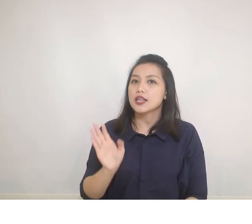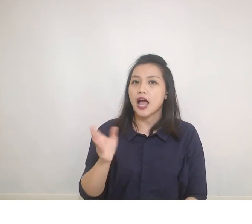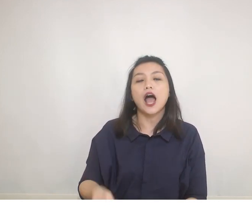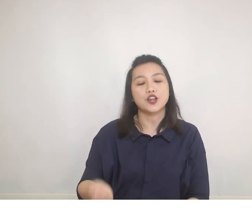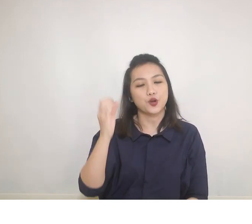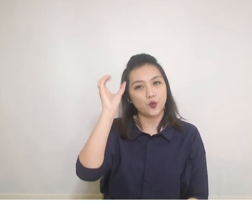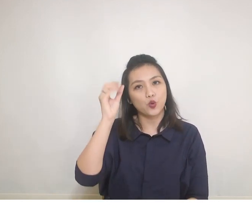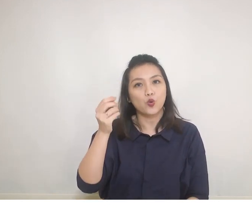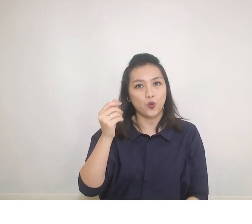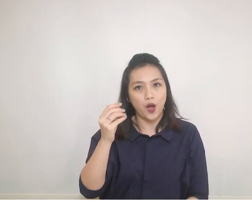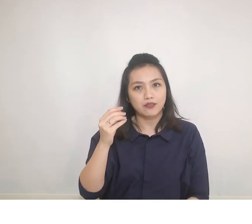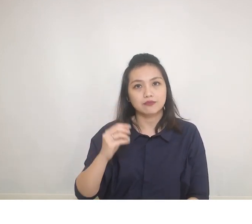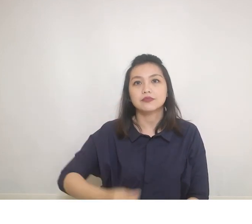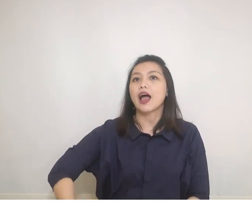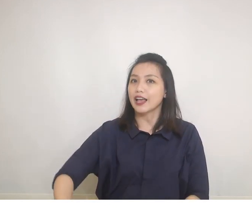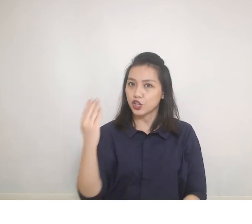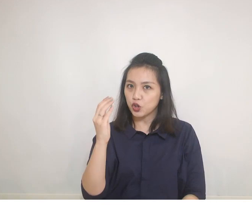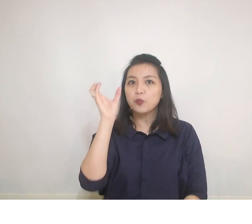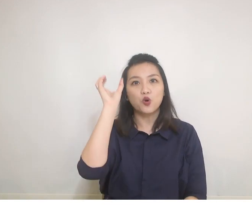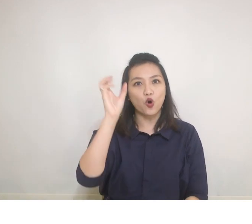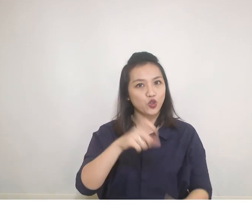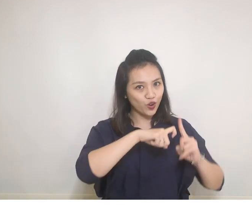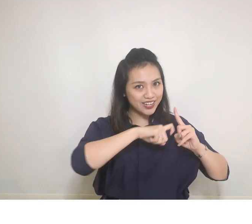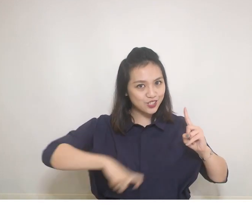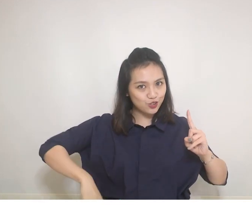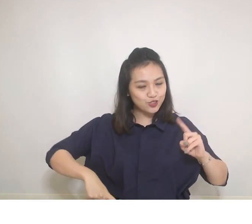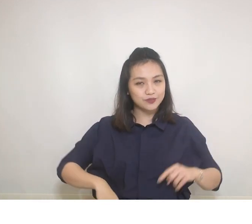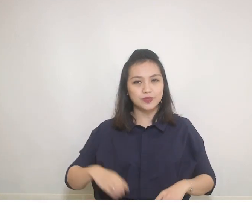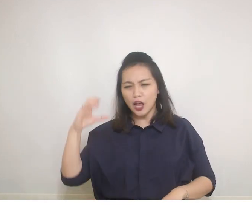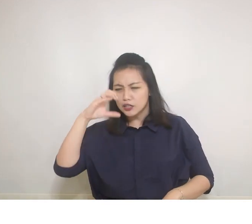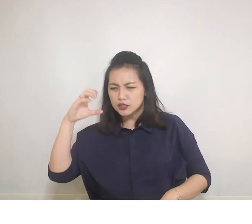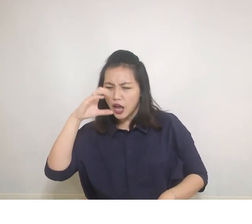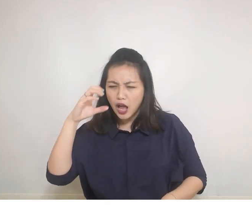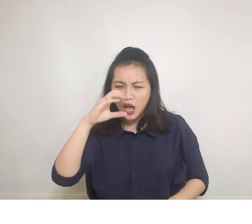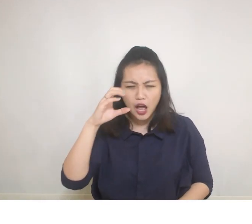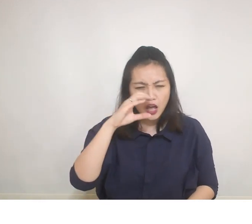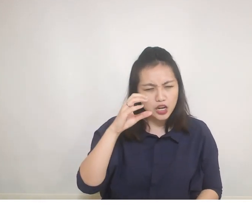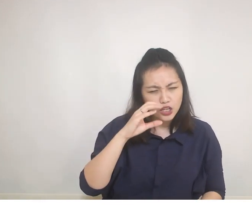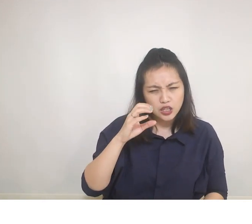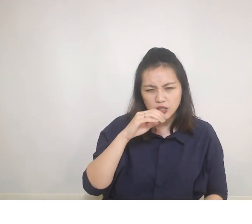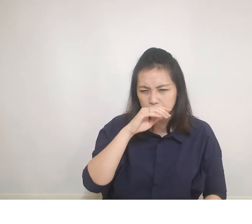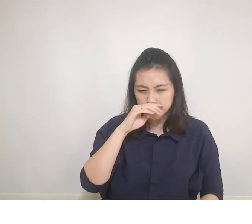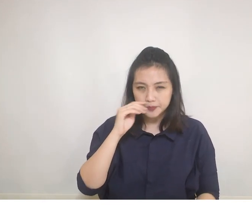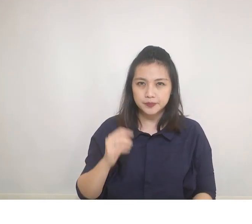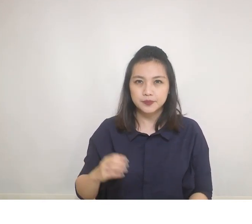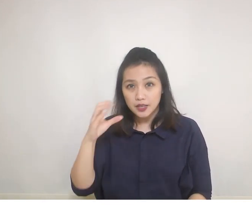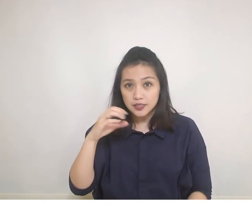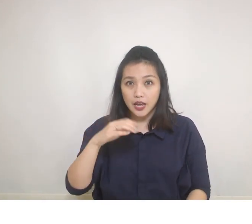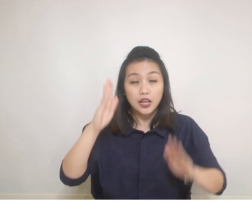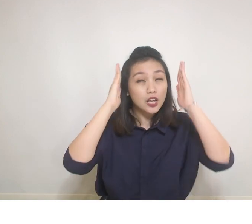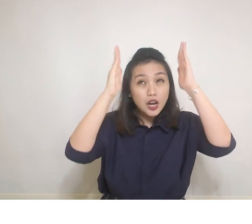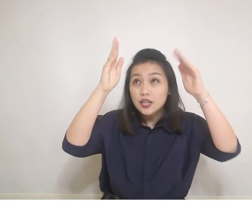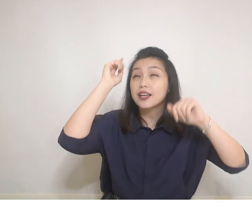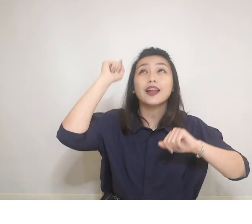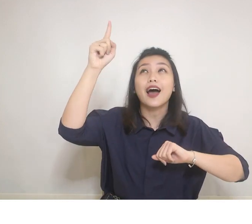uang, ya itu yang Anda kerjakan. Betul. Ya itu yang Anda inginkan, Anda rindukan. Mencari uang, berarti kerajaan Allah itu